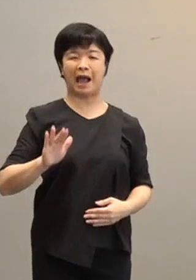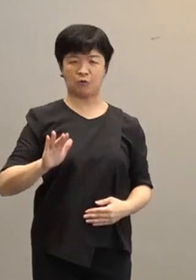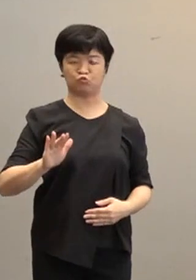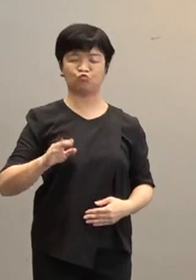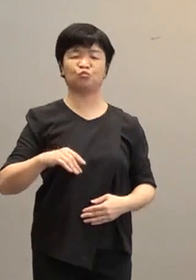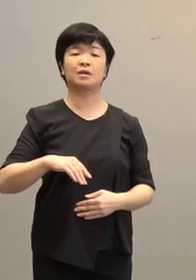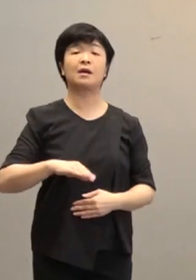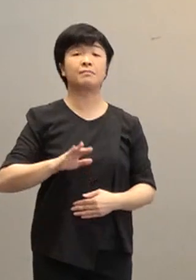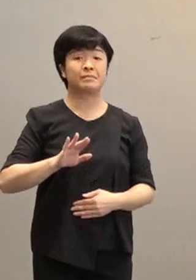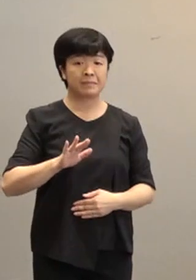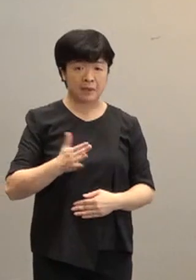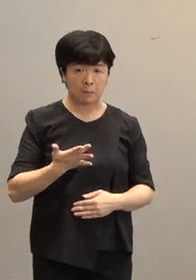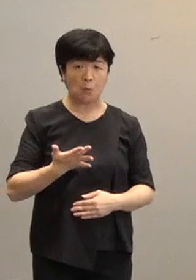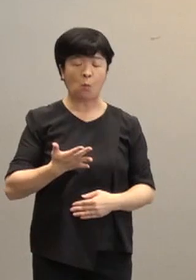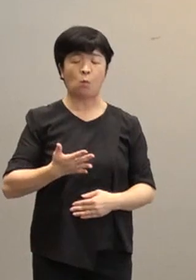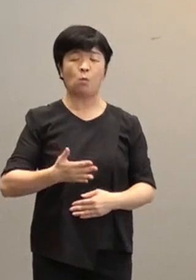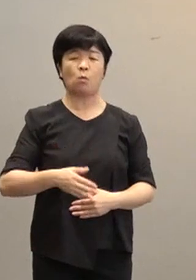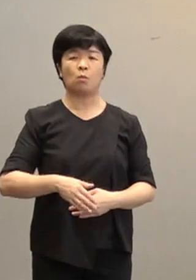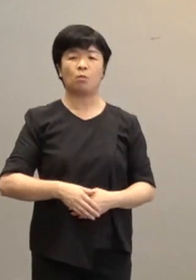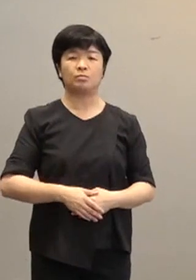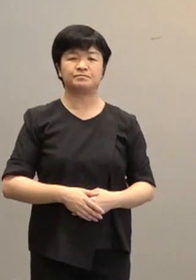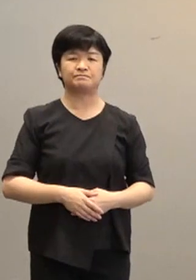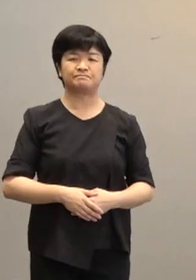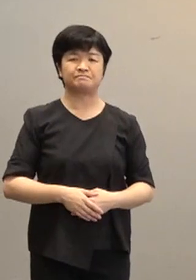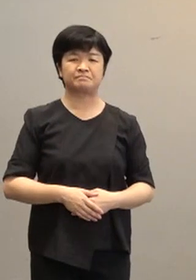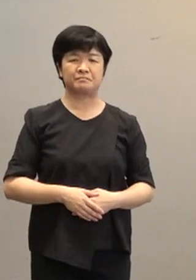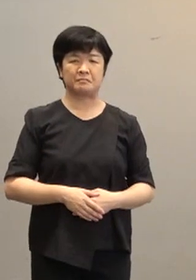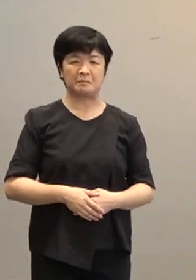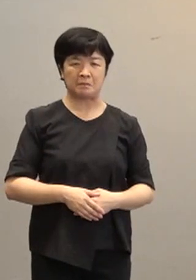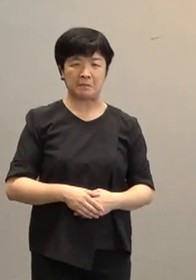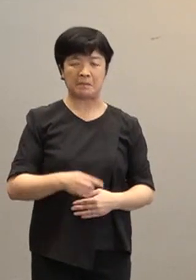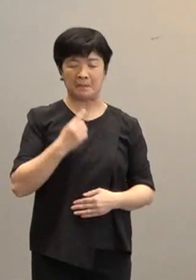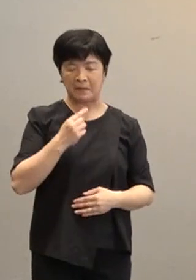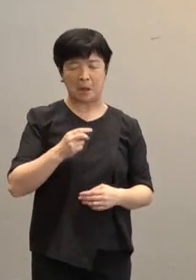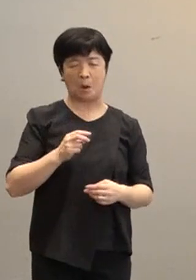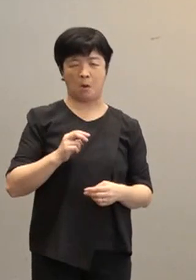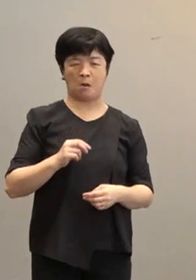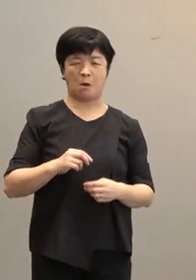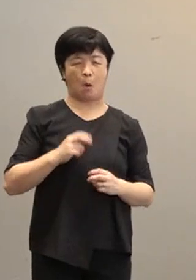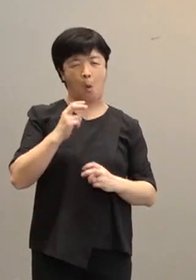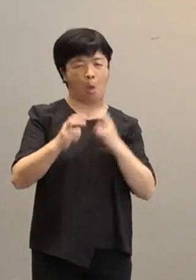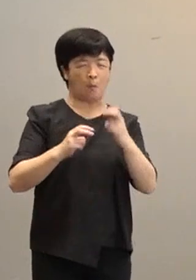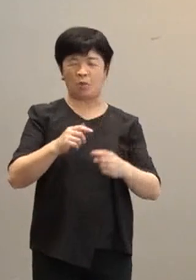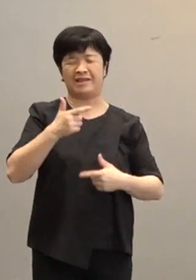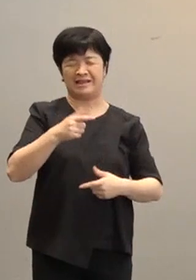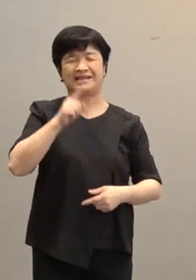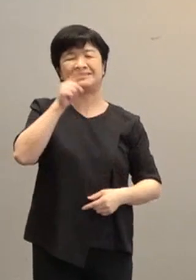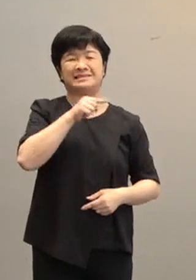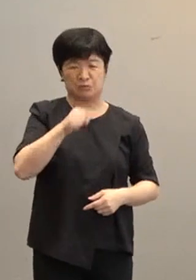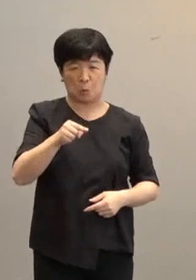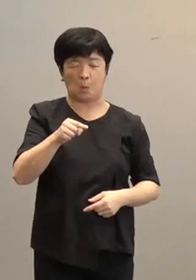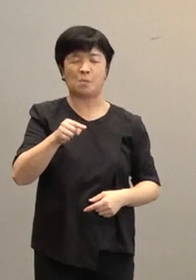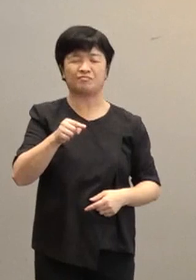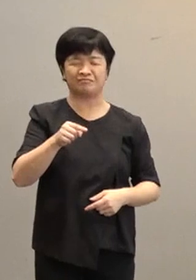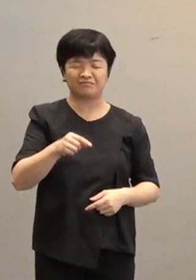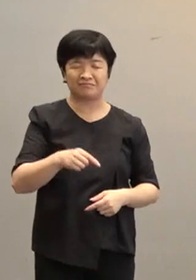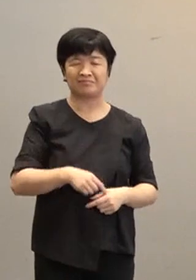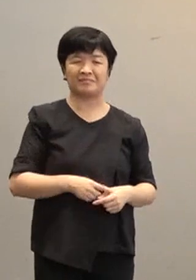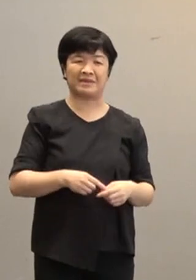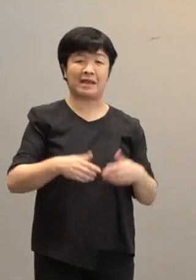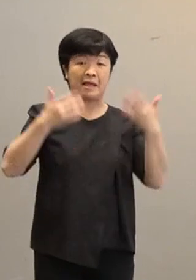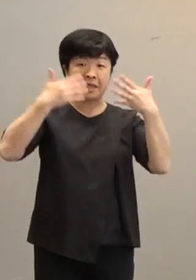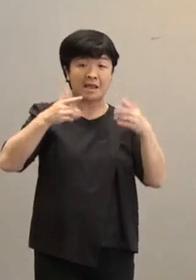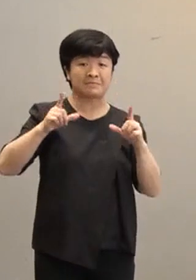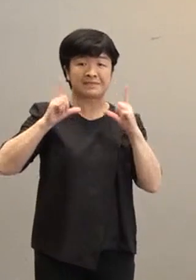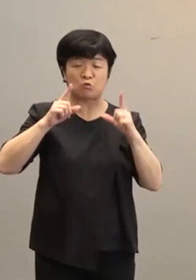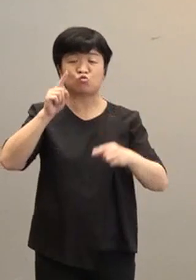まあ、だからといってなんていうんですかね、別にロボットではありませんので、まあ、芸能人でもどんな方でも基本的には一人の生きている